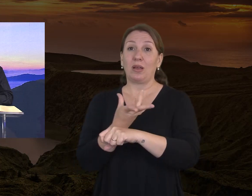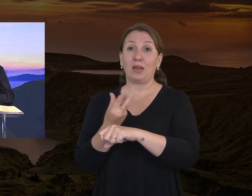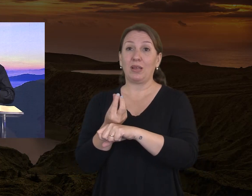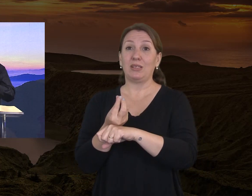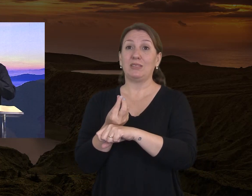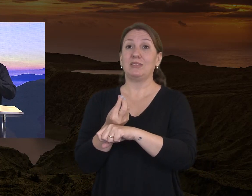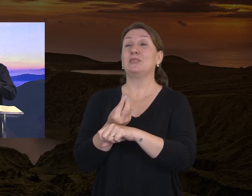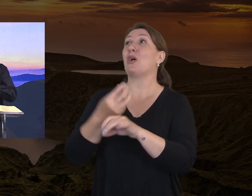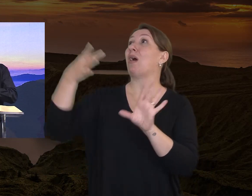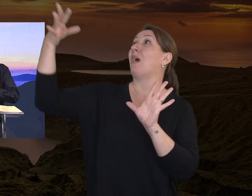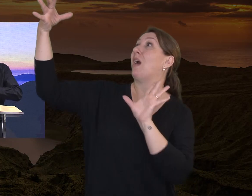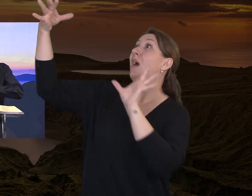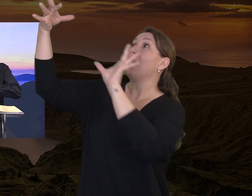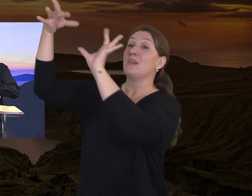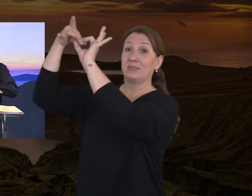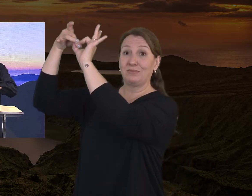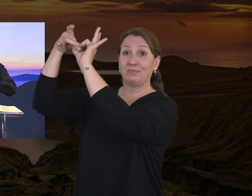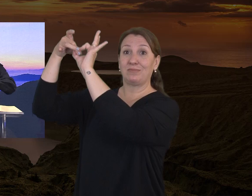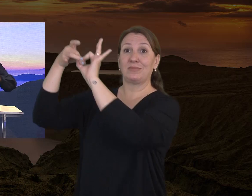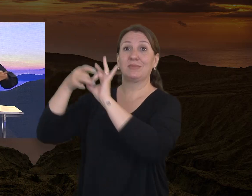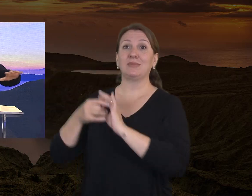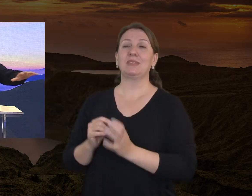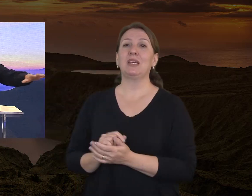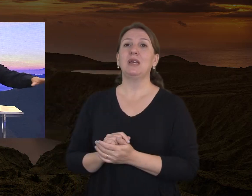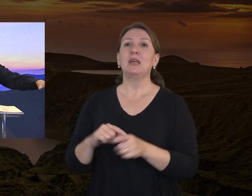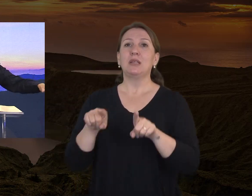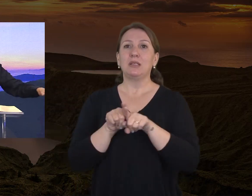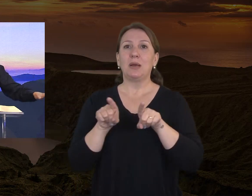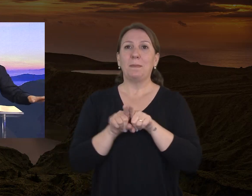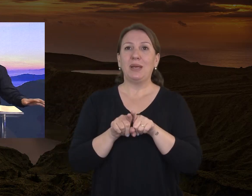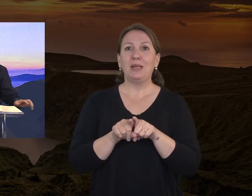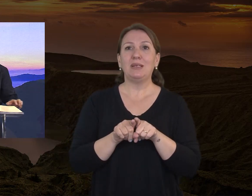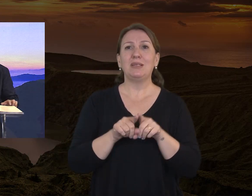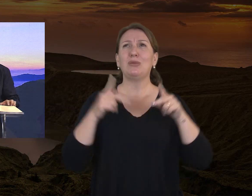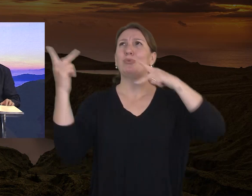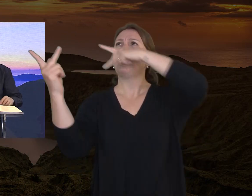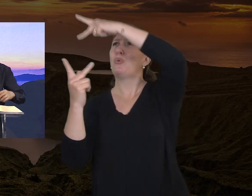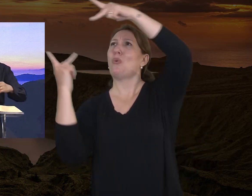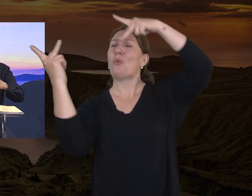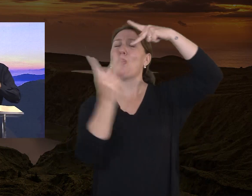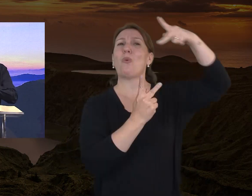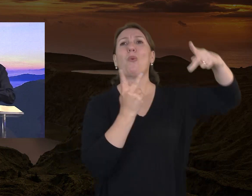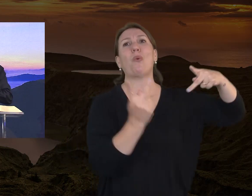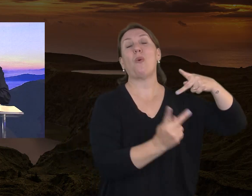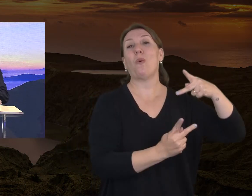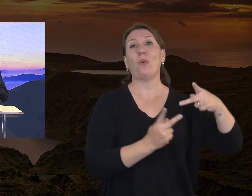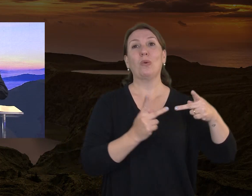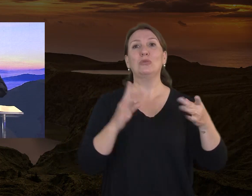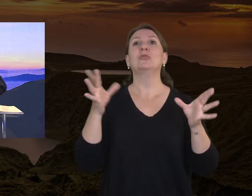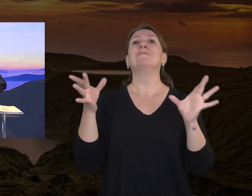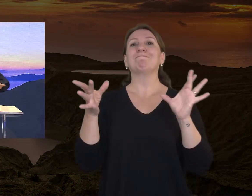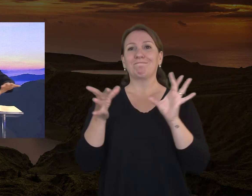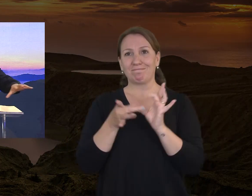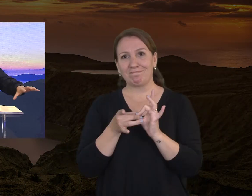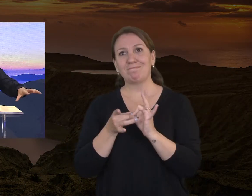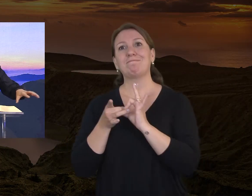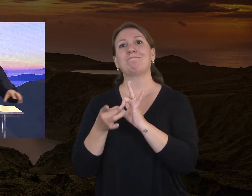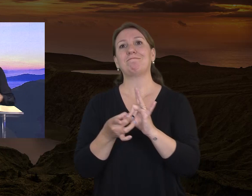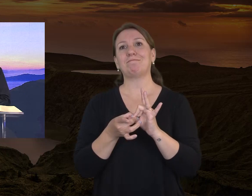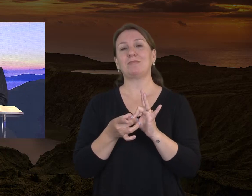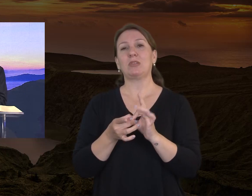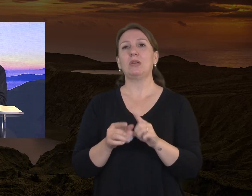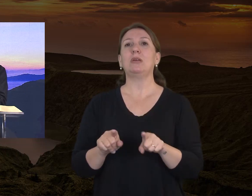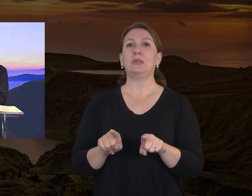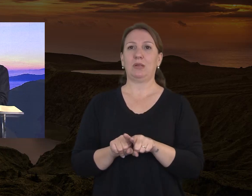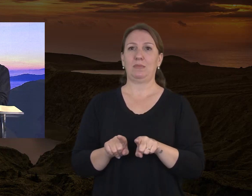vai reconectar toda a criação aqui sobre a terra. E a reconexão de todas as coisas sobre a terra